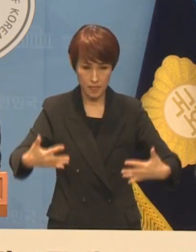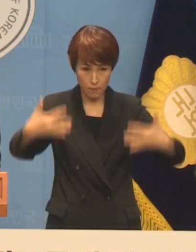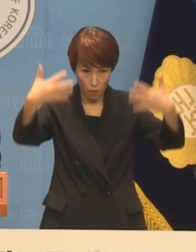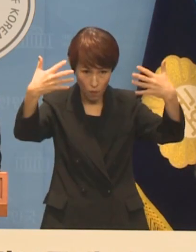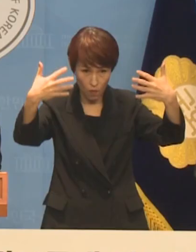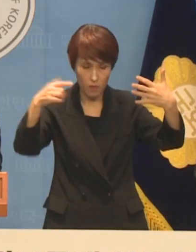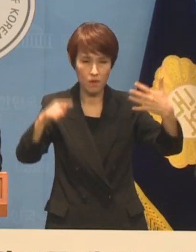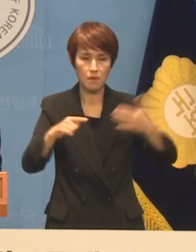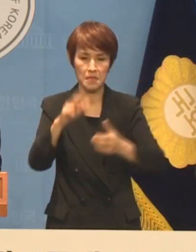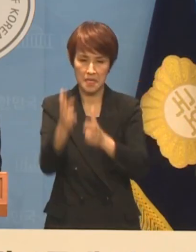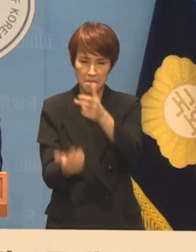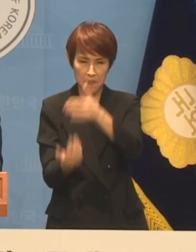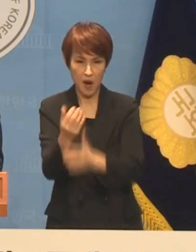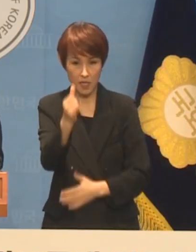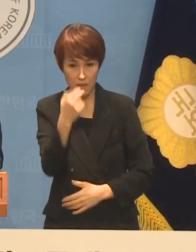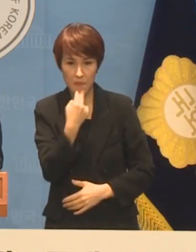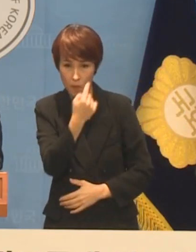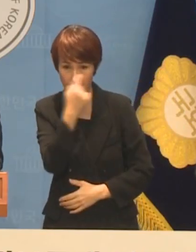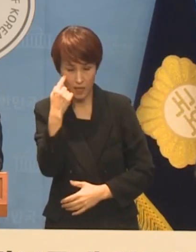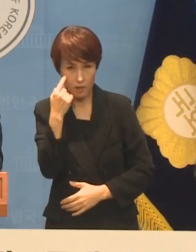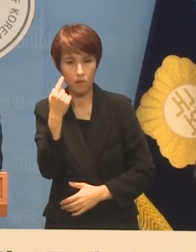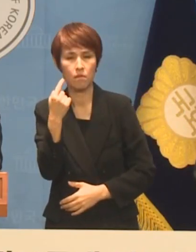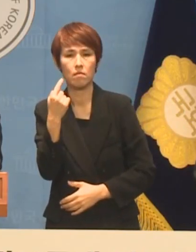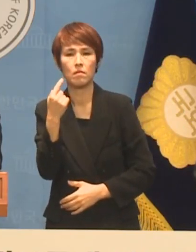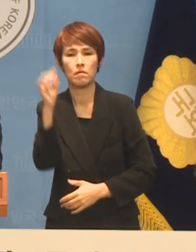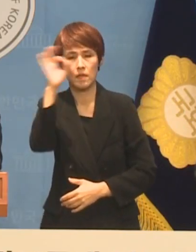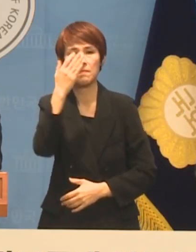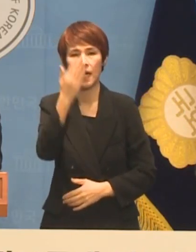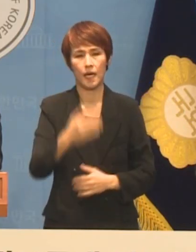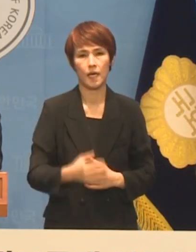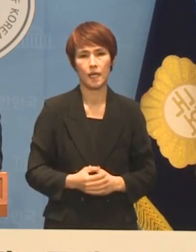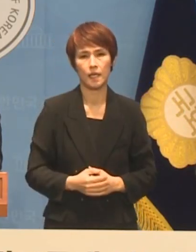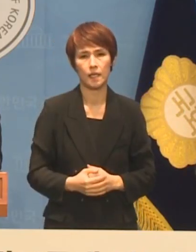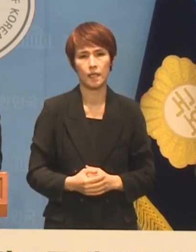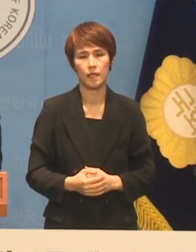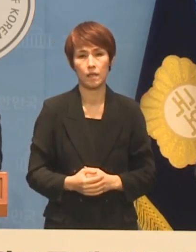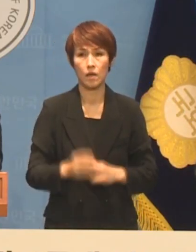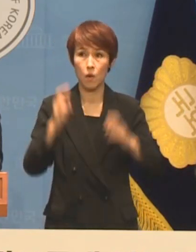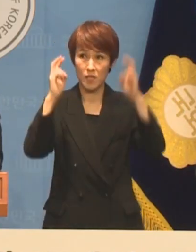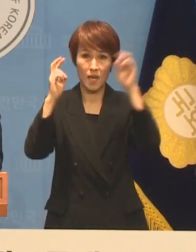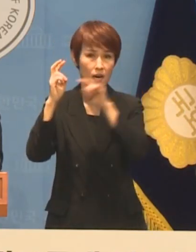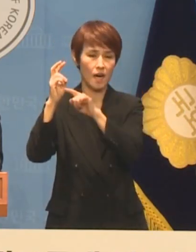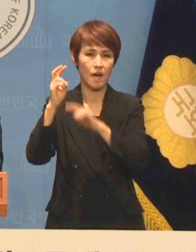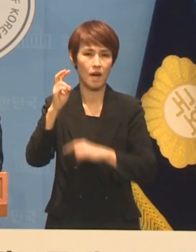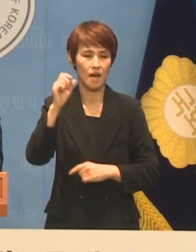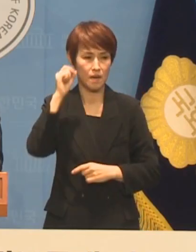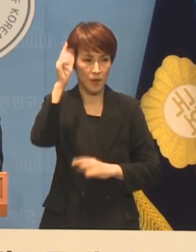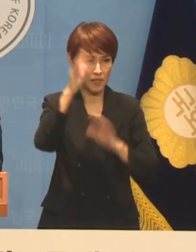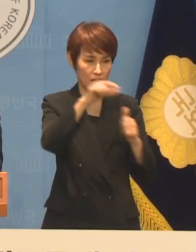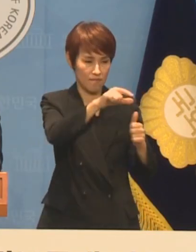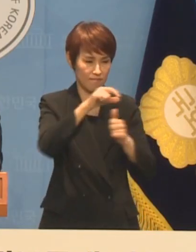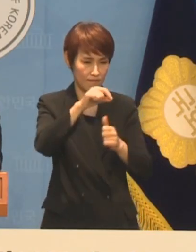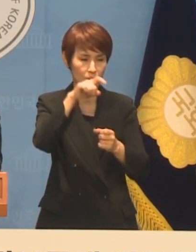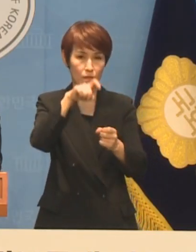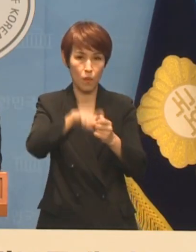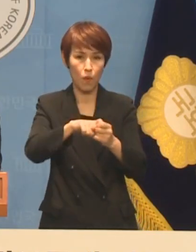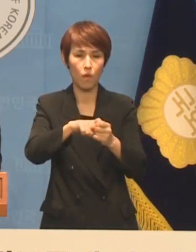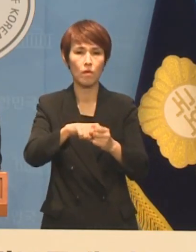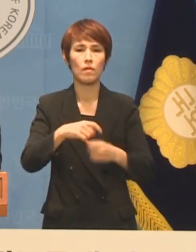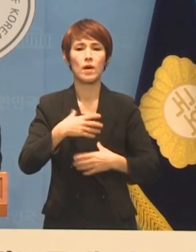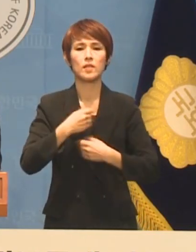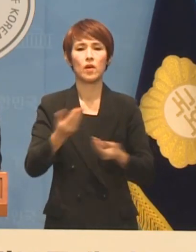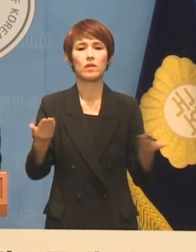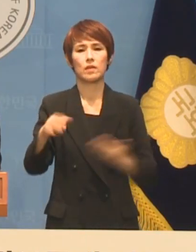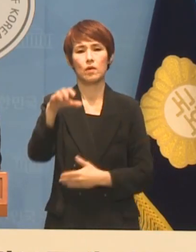구직자에게 알릴 의무를 갖게 됩니다. 이러한 변화는 기업들이 우수한 인재를 영입하기 위해 더욱 안전한